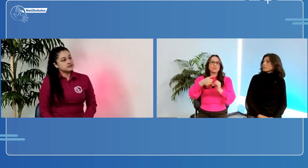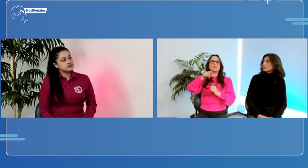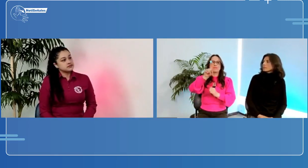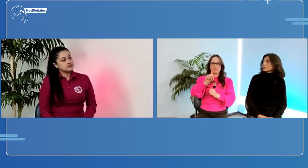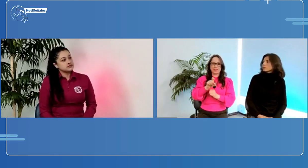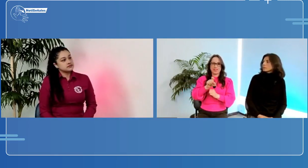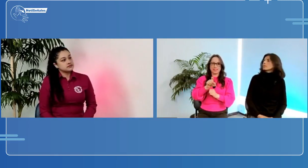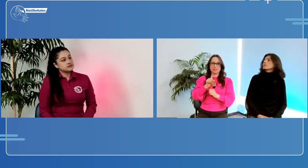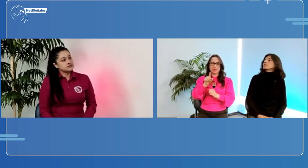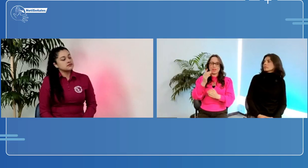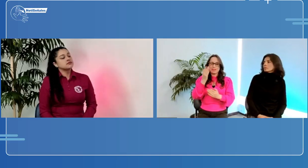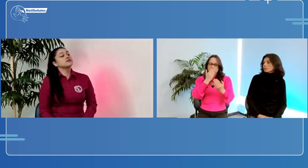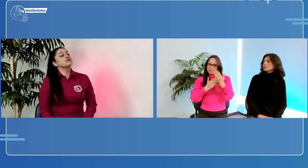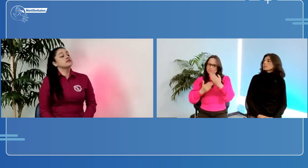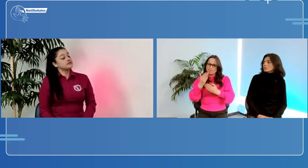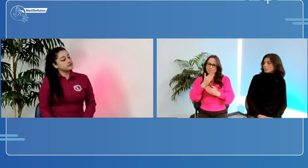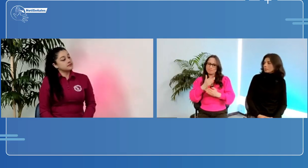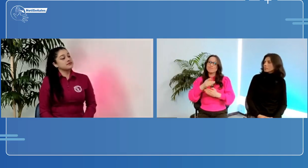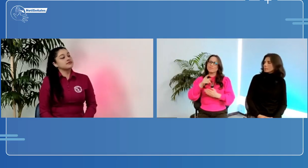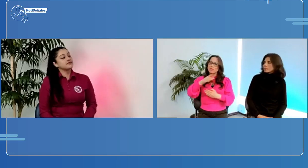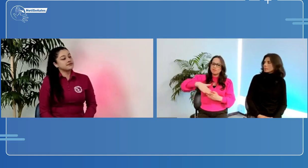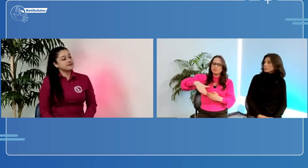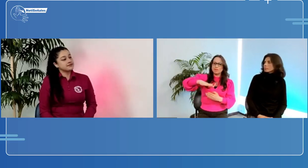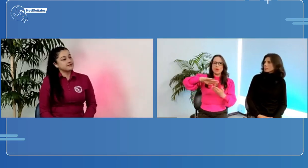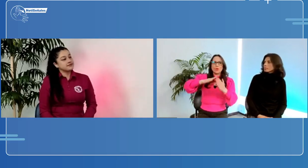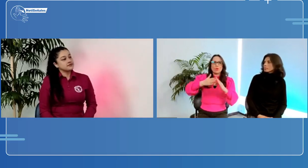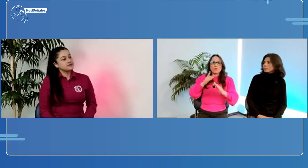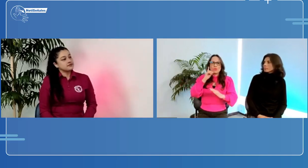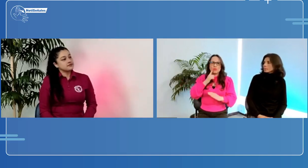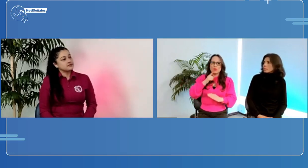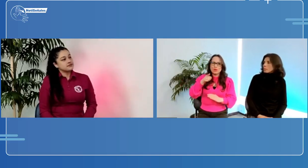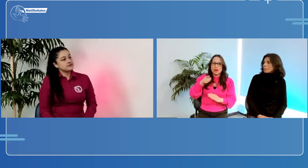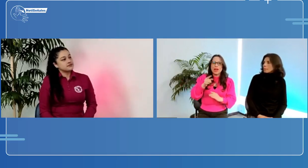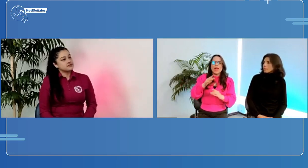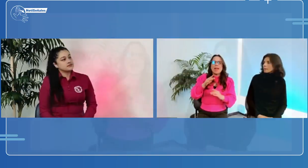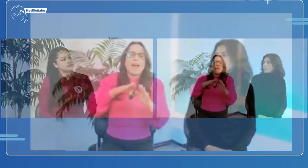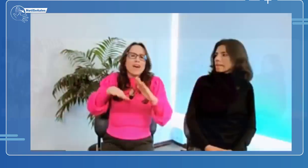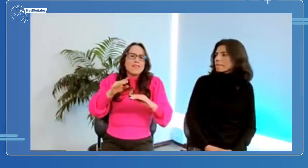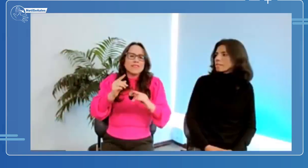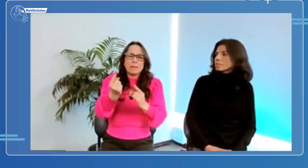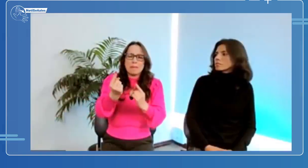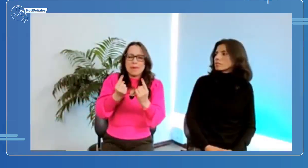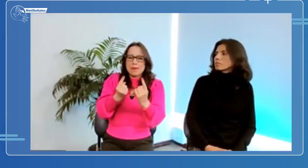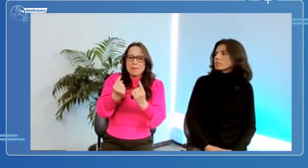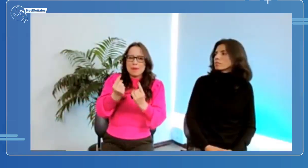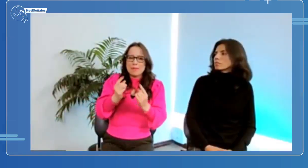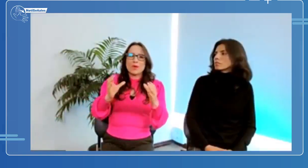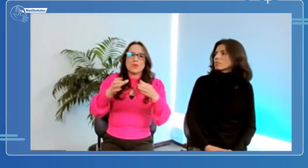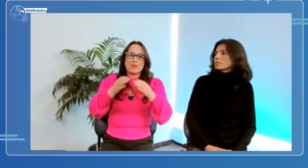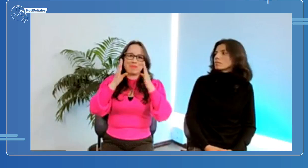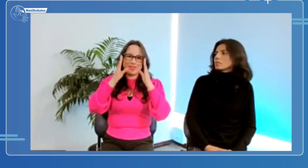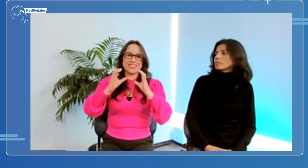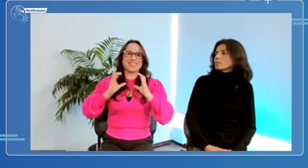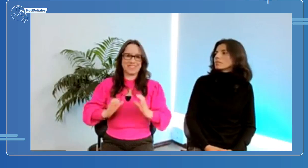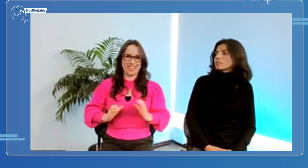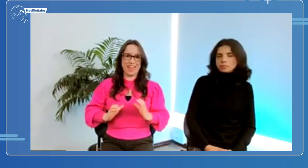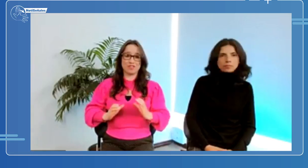y Protección Social empezamos desde el 2016 a identificar que la comunidad sorda, a veces cuando se